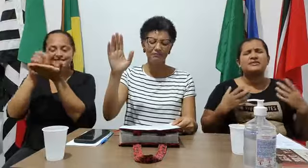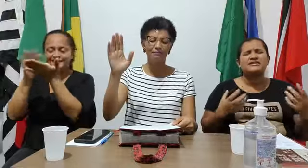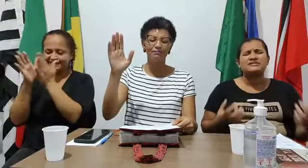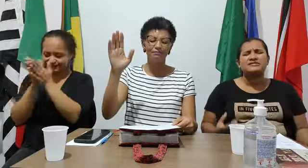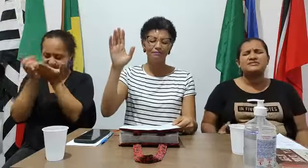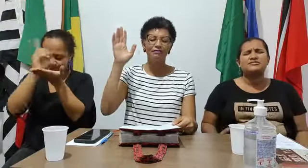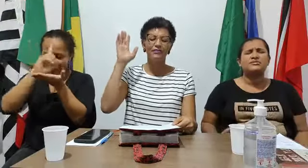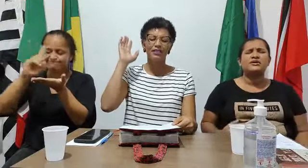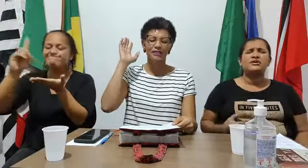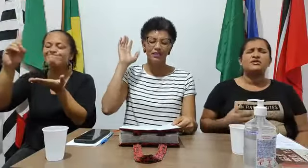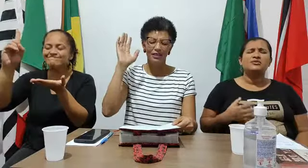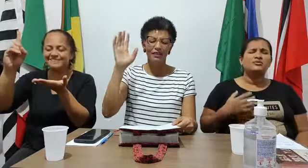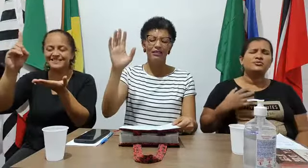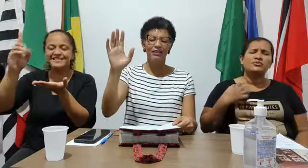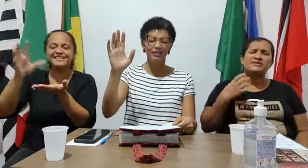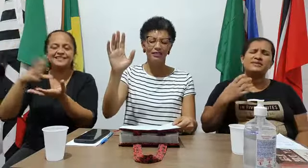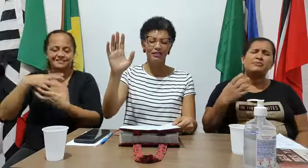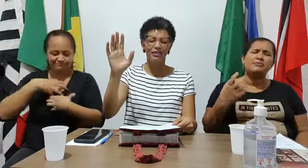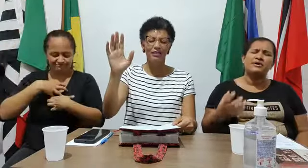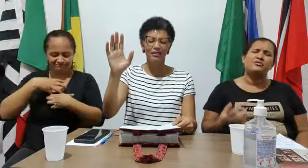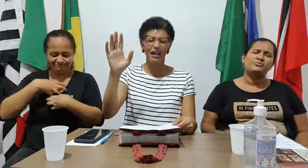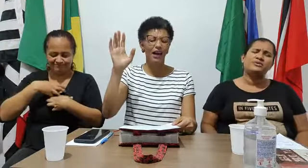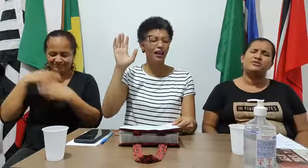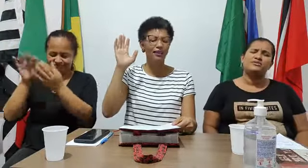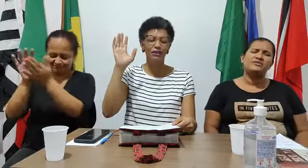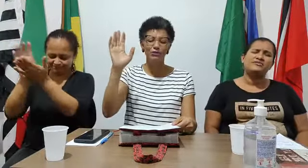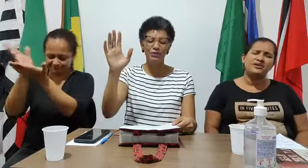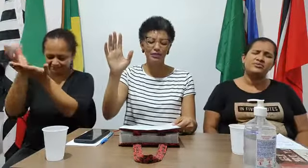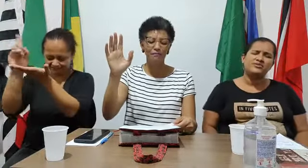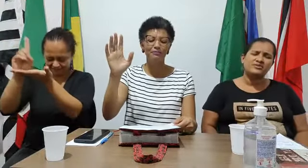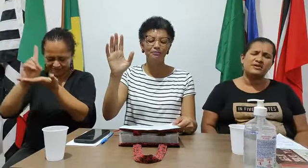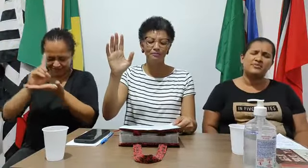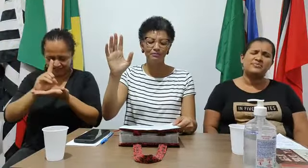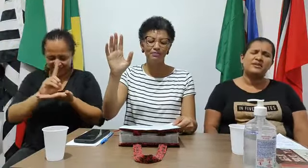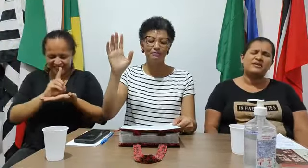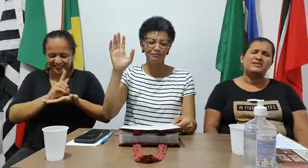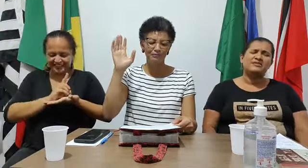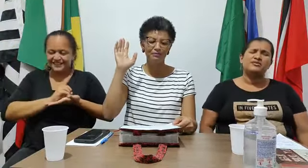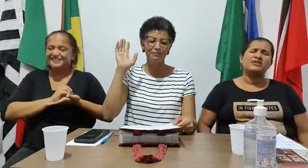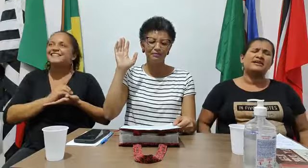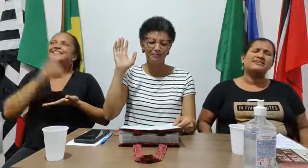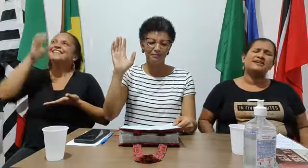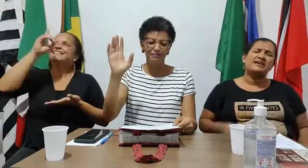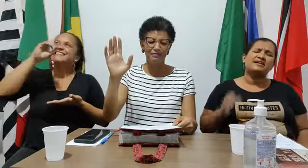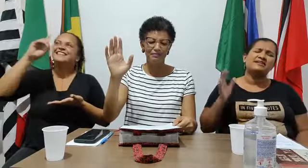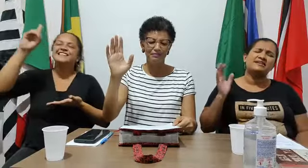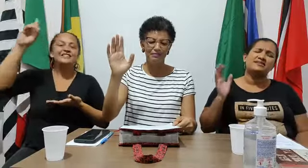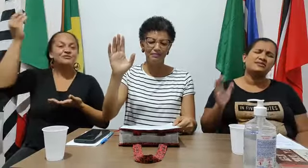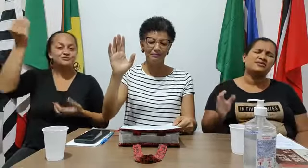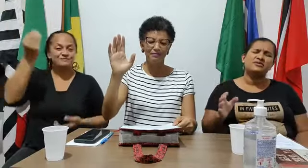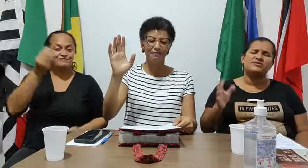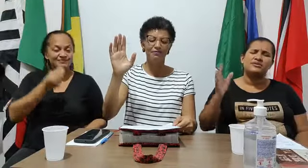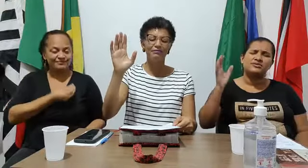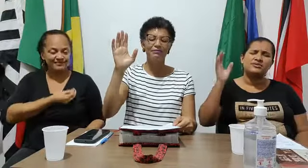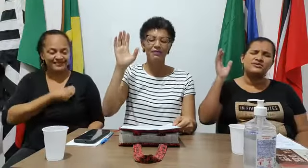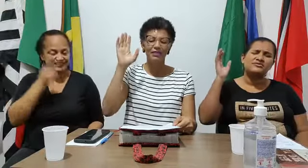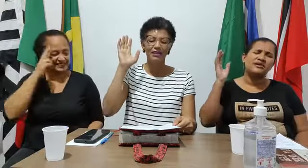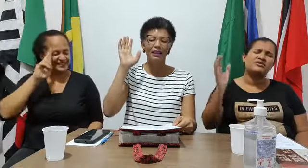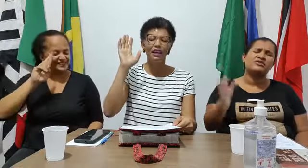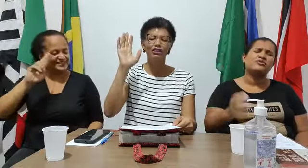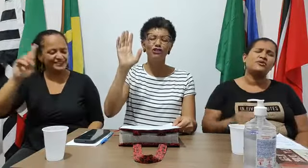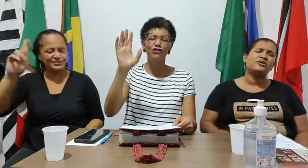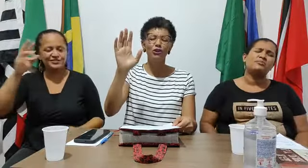nos alimentando com esse pão, Deus, que vem do céu. Senhor, que cada lar nesta noite, Senhor,